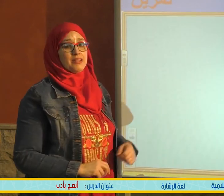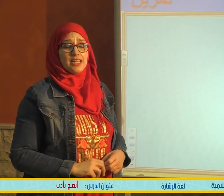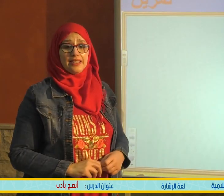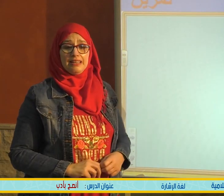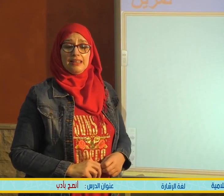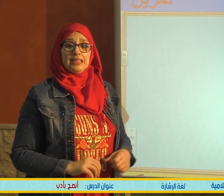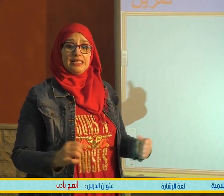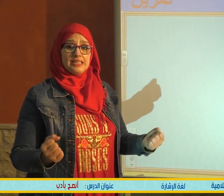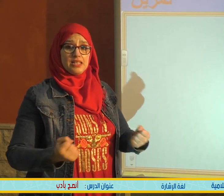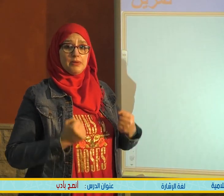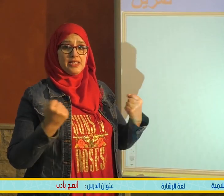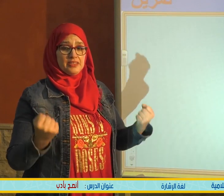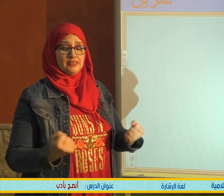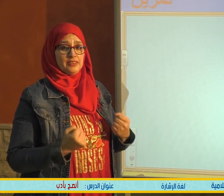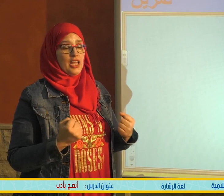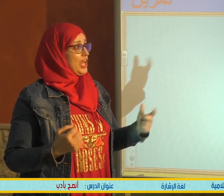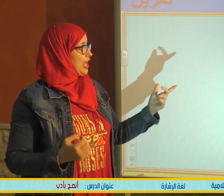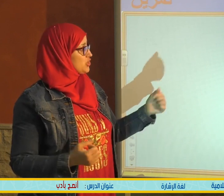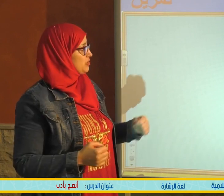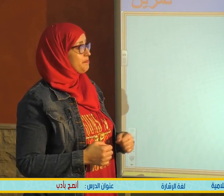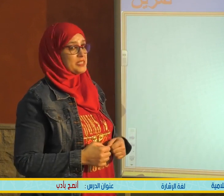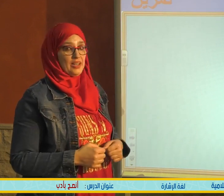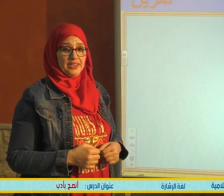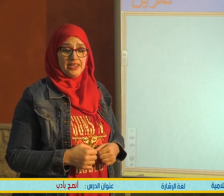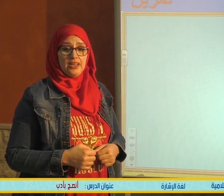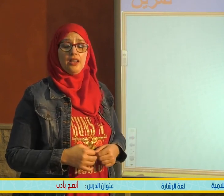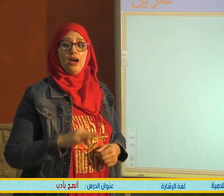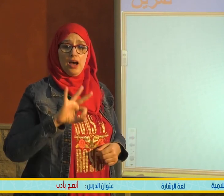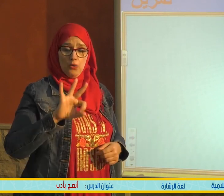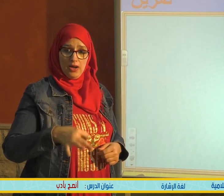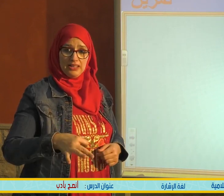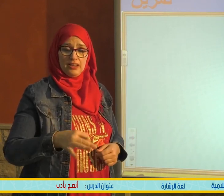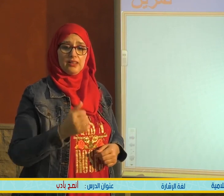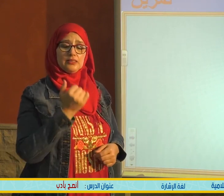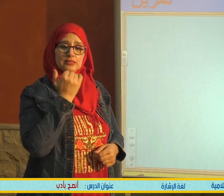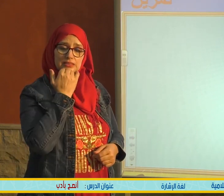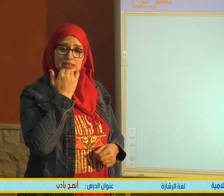ننتقل إلى التمرين. أجب بصحيح أو خطأ.